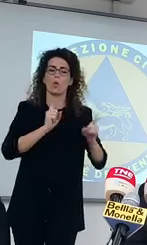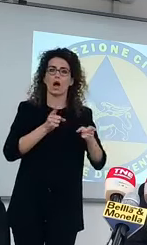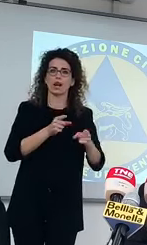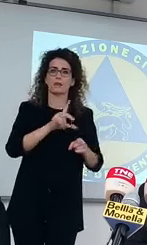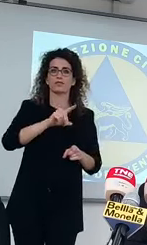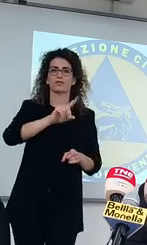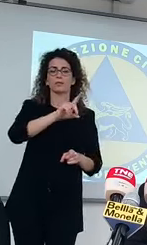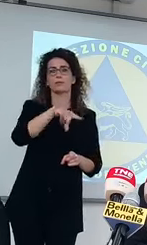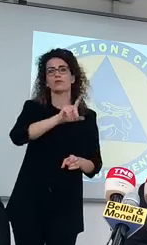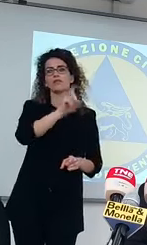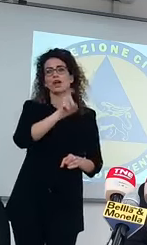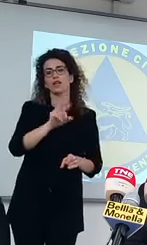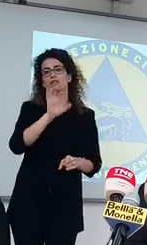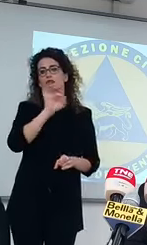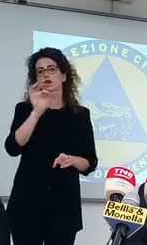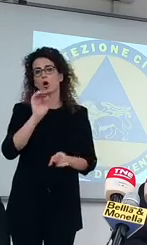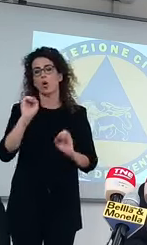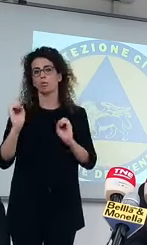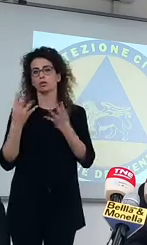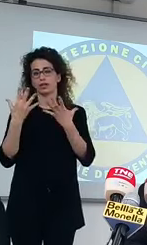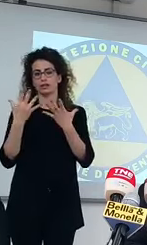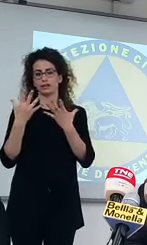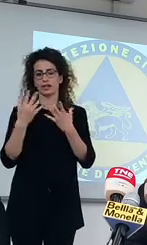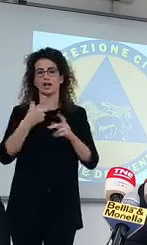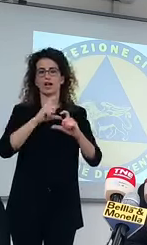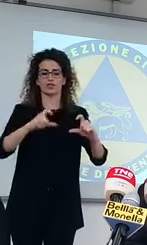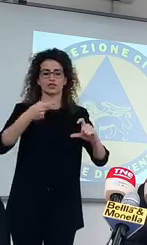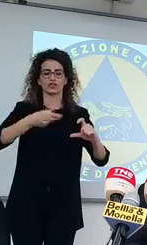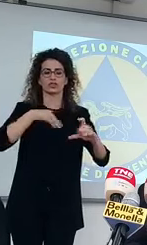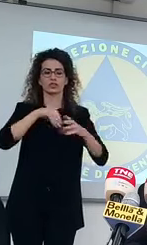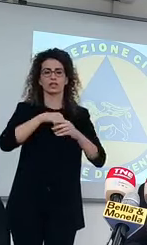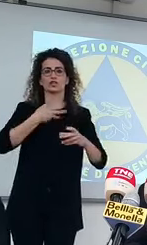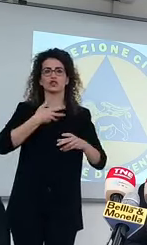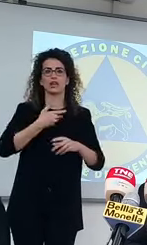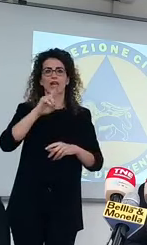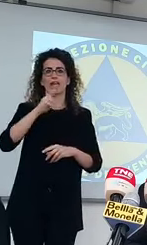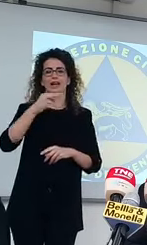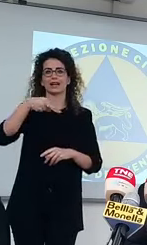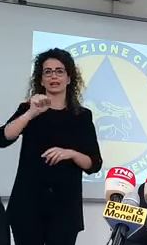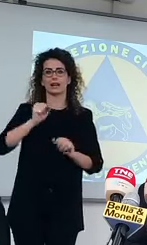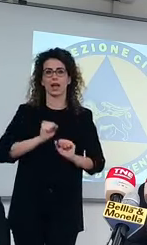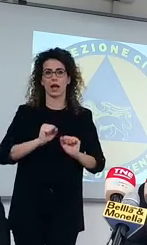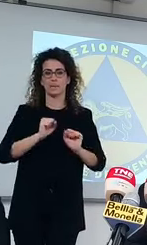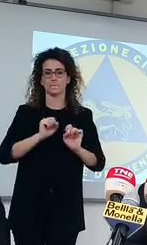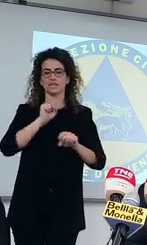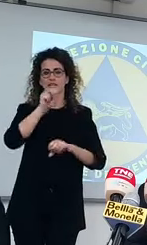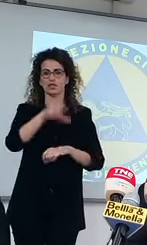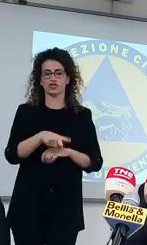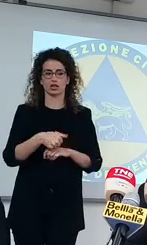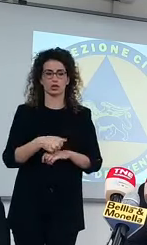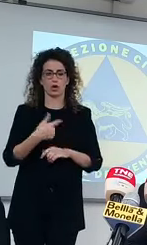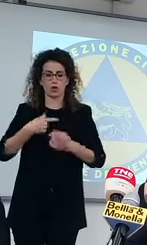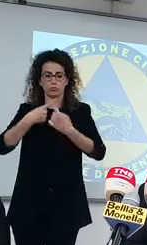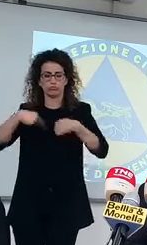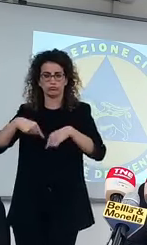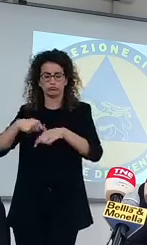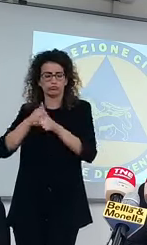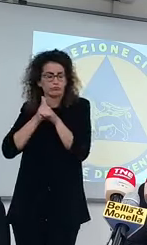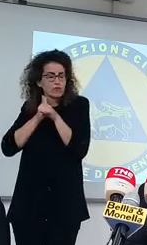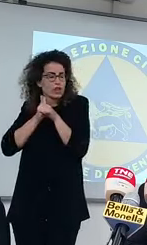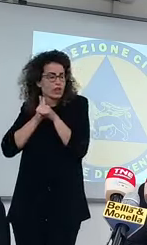vaccini ad RNA messaggero. Noi applichiamo pedisseguamente quello che c'è scritto,